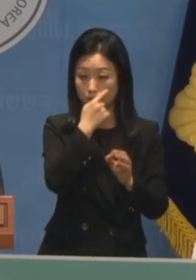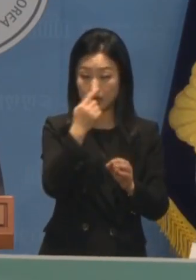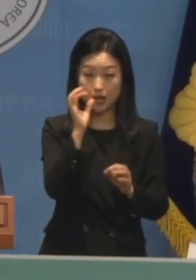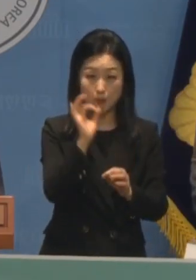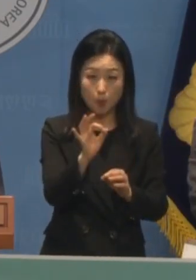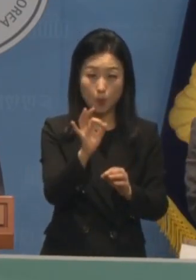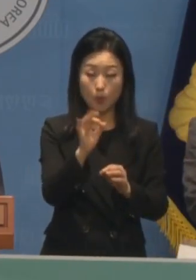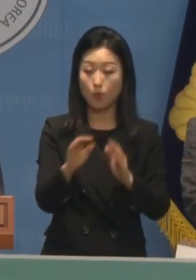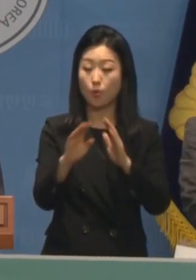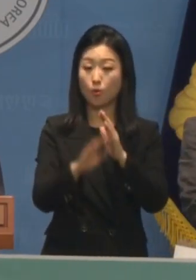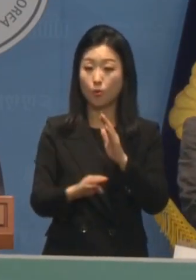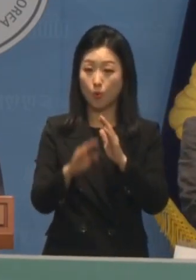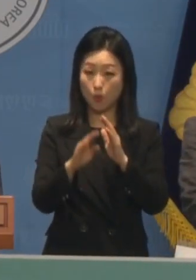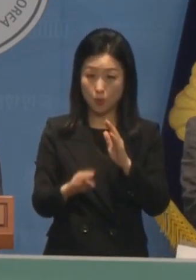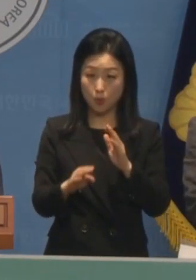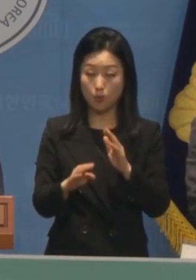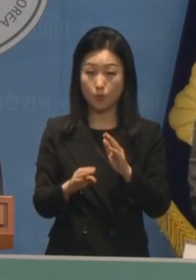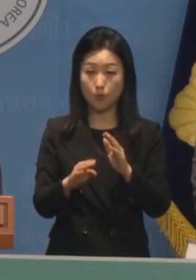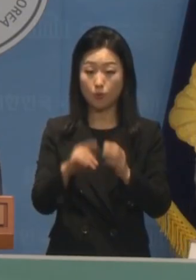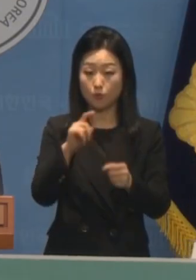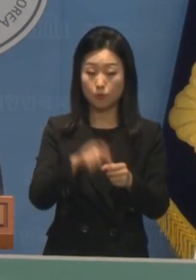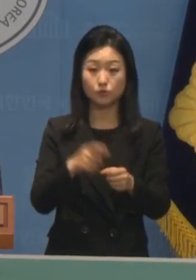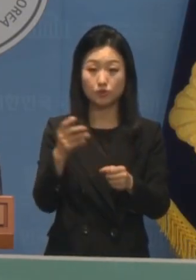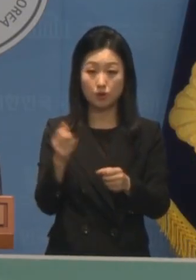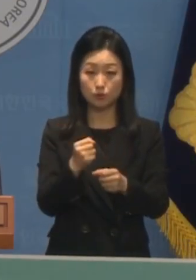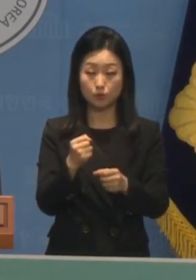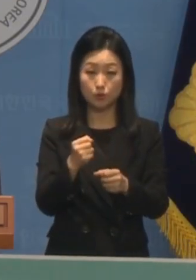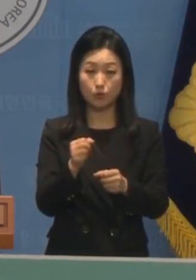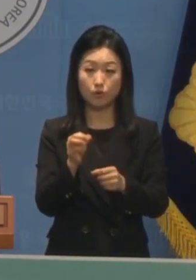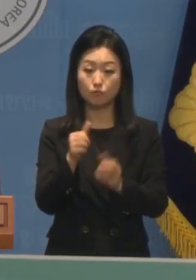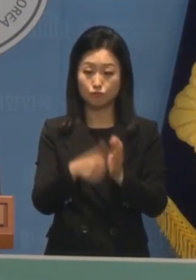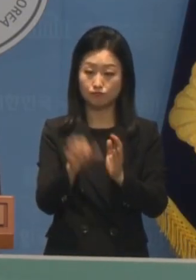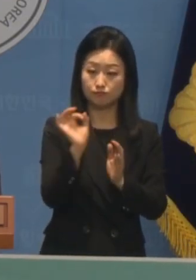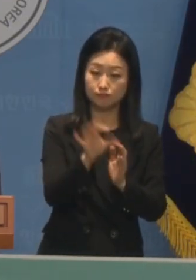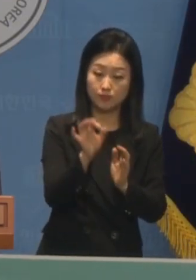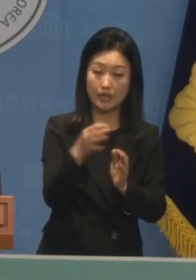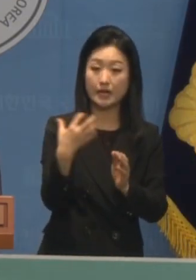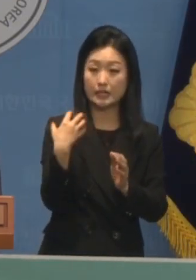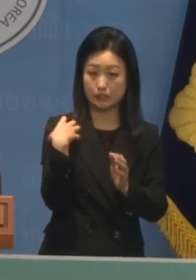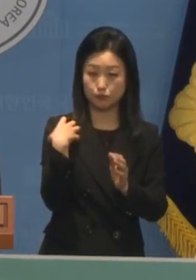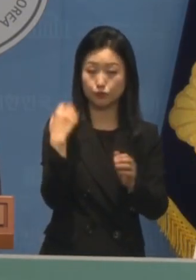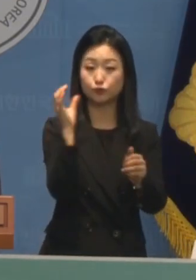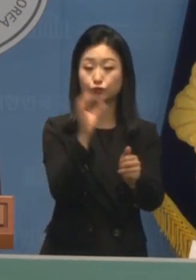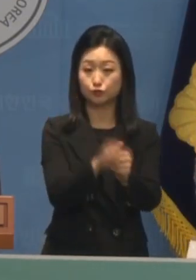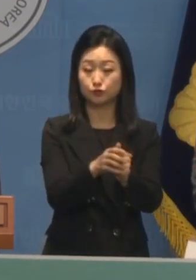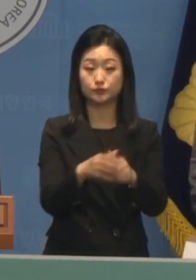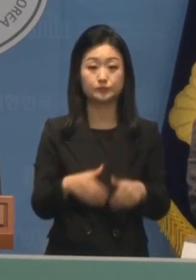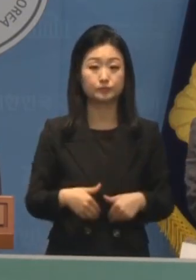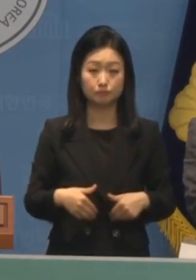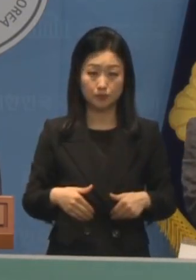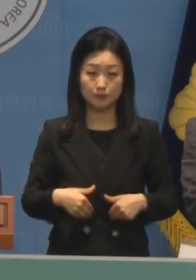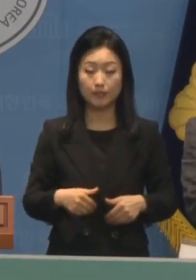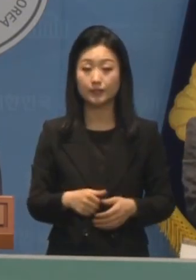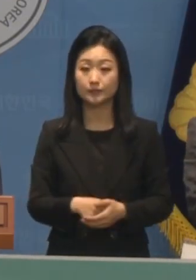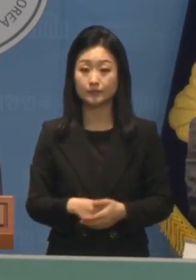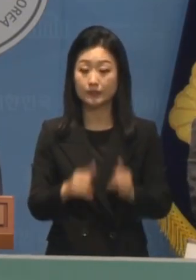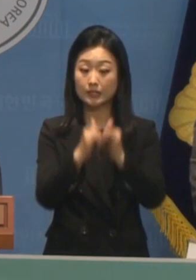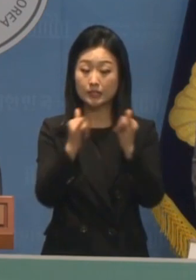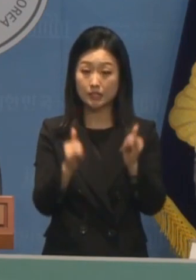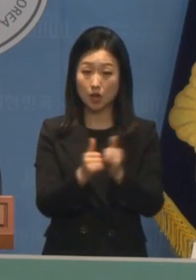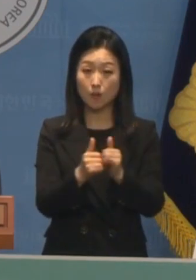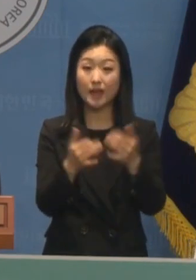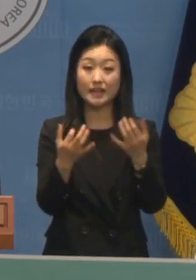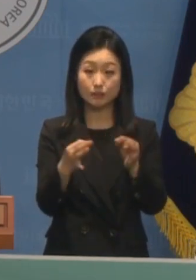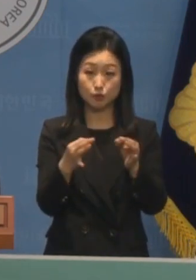이상의 공공구매를 의무화하는 내용도 담았습니다. 현장에서 가장 필요한 제도 중 하나로 사회적